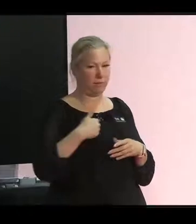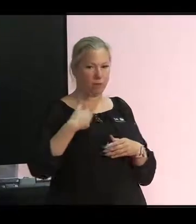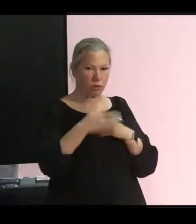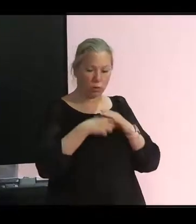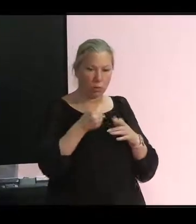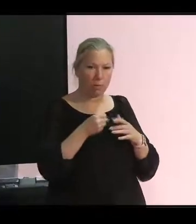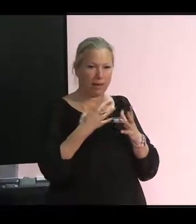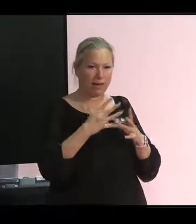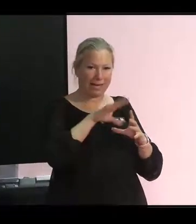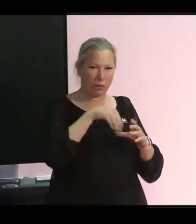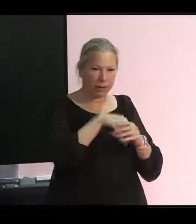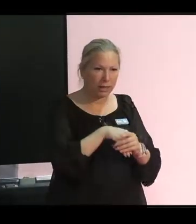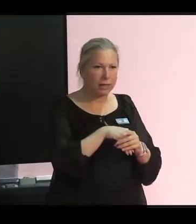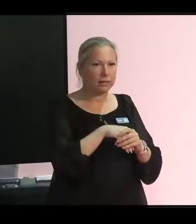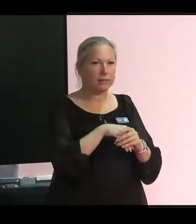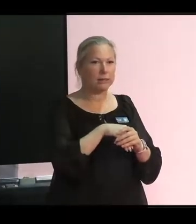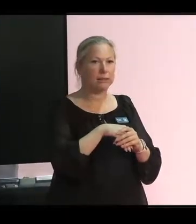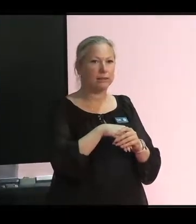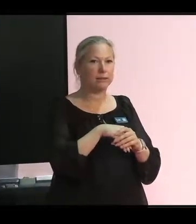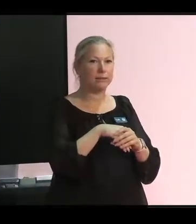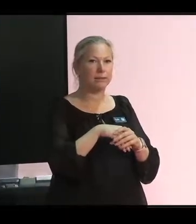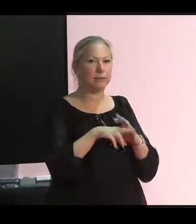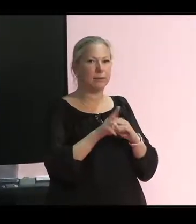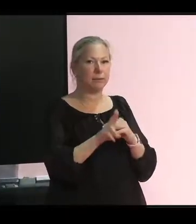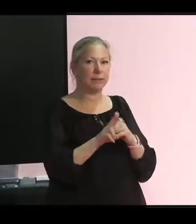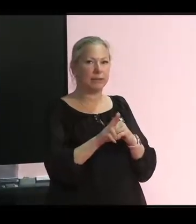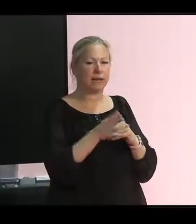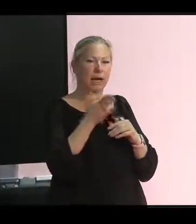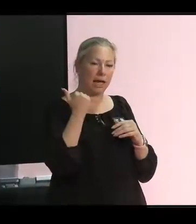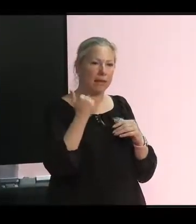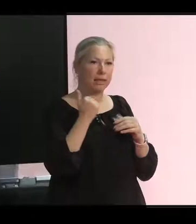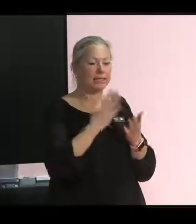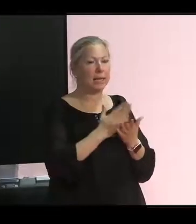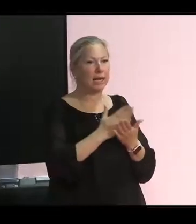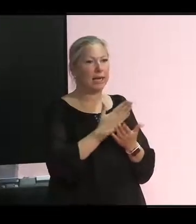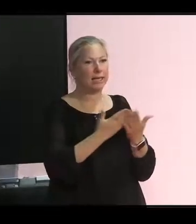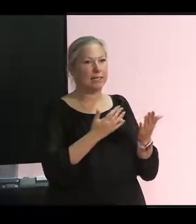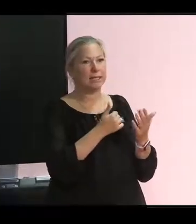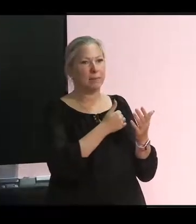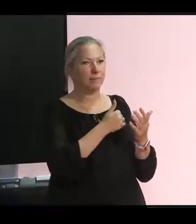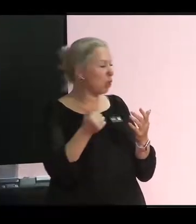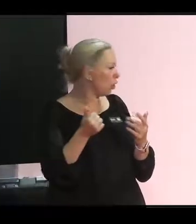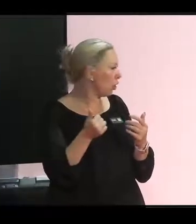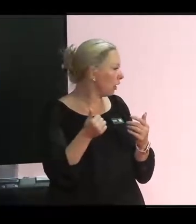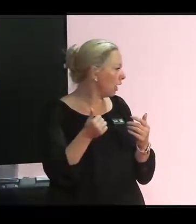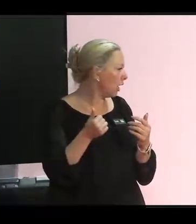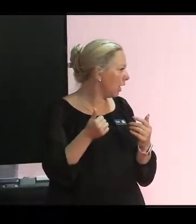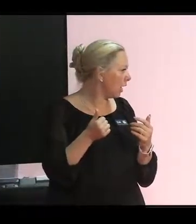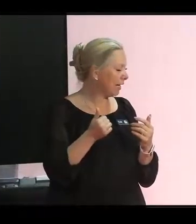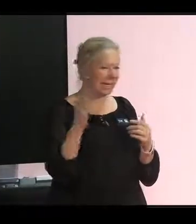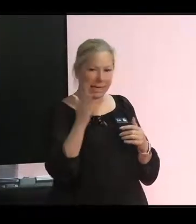kommer till inkludering, det går ju egentligen, alltså det gäller ju inte bara när vi pratar